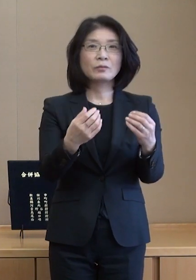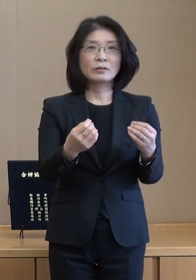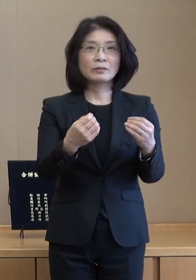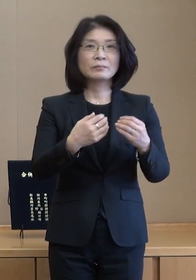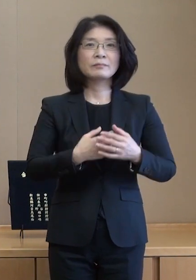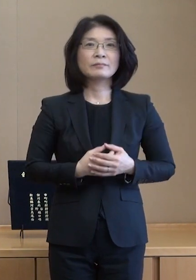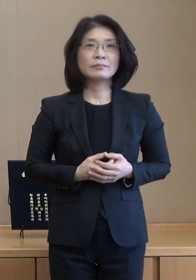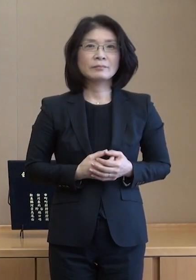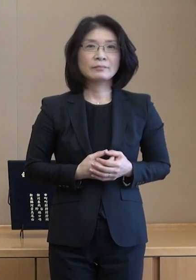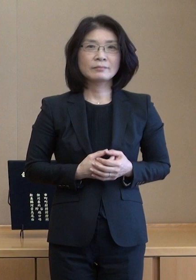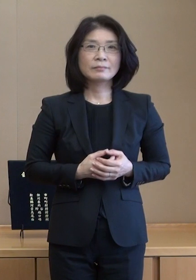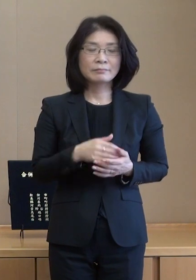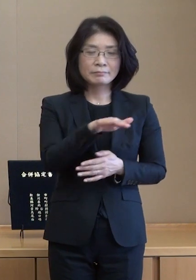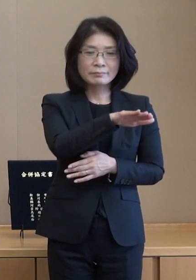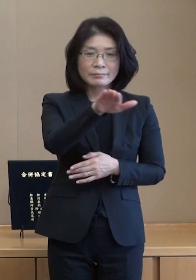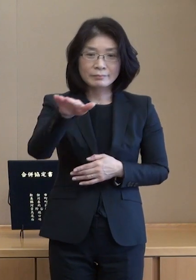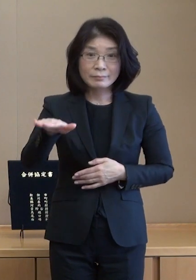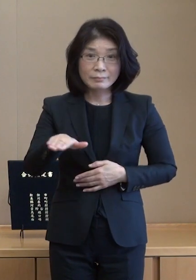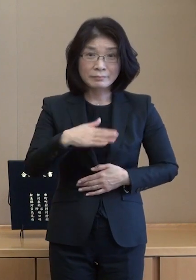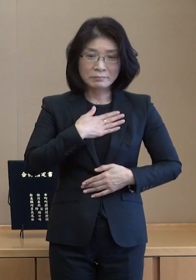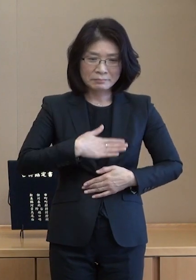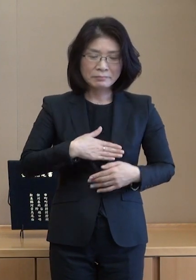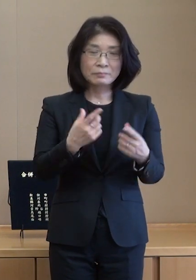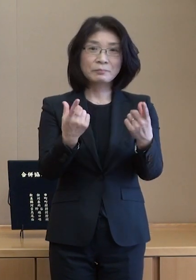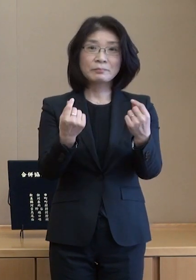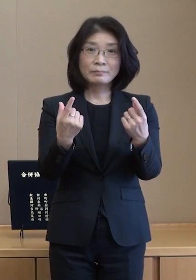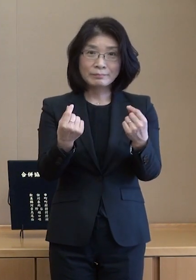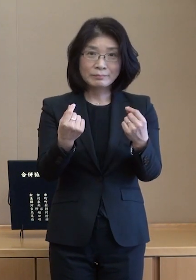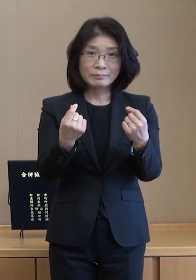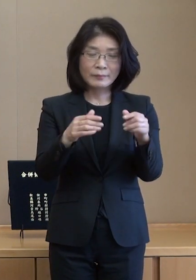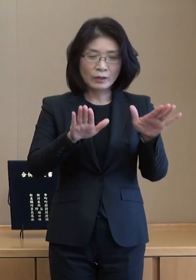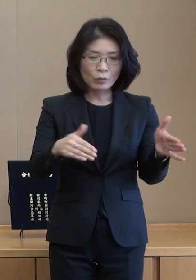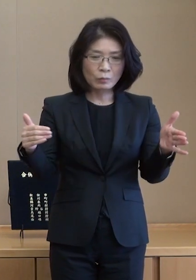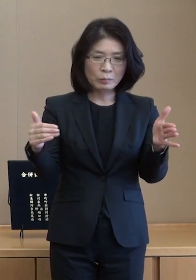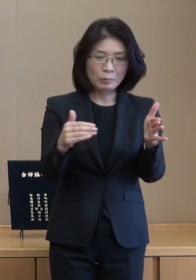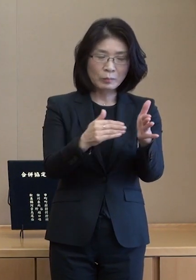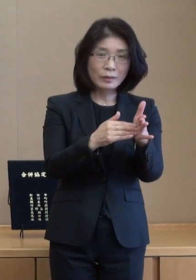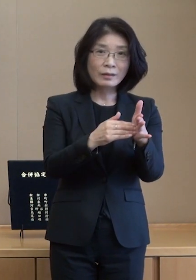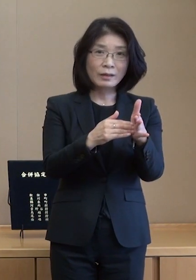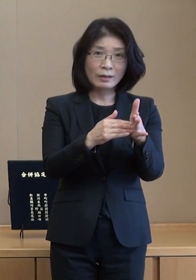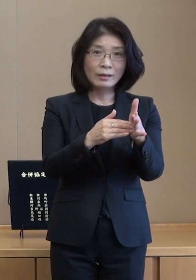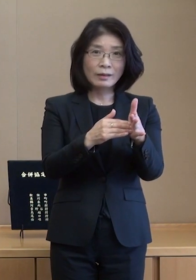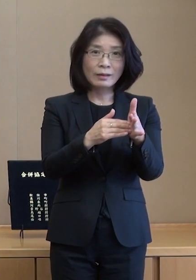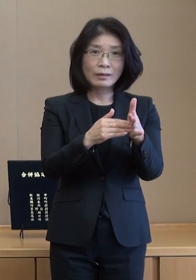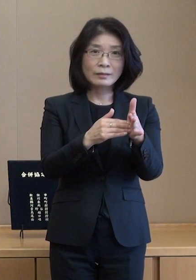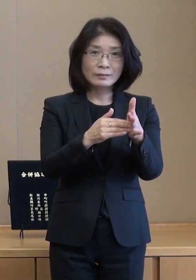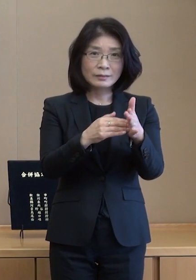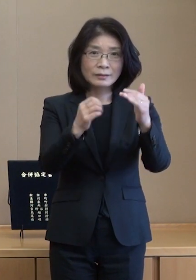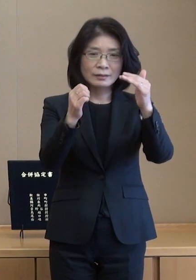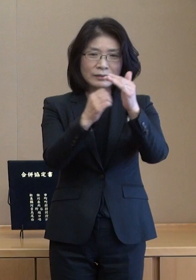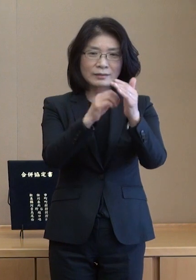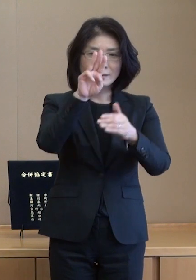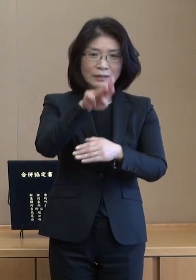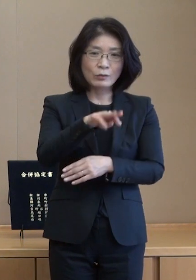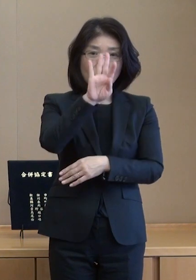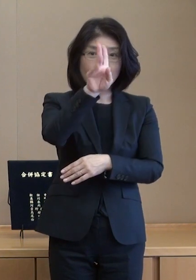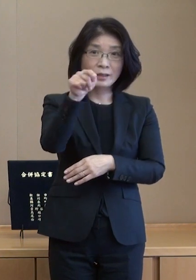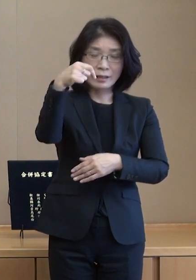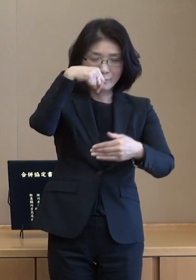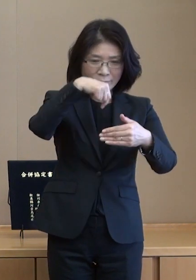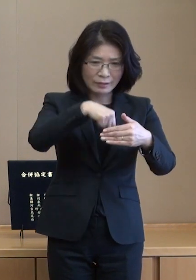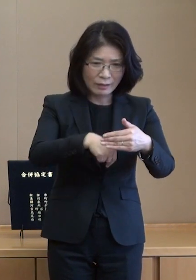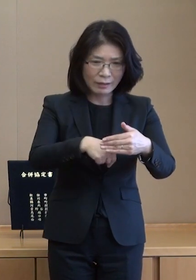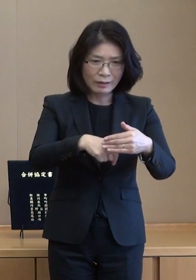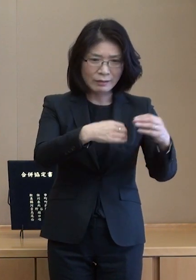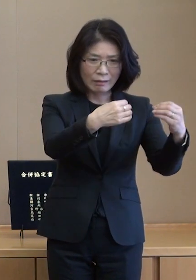ます皆様もご存知の通り今日まで石川県において